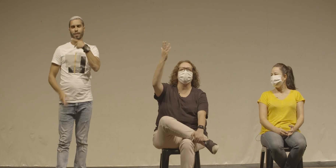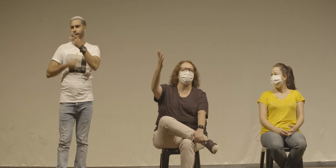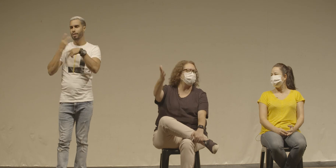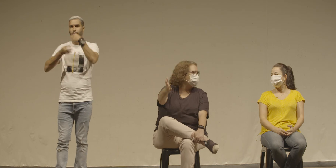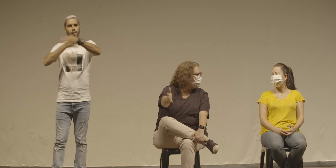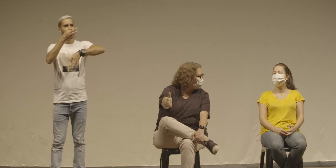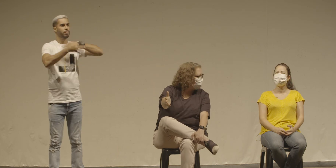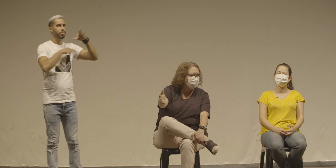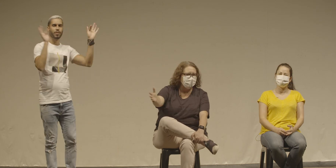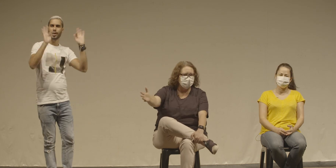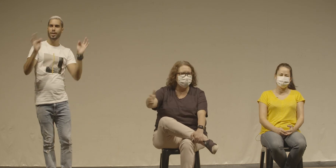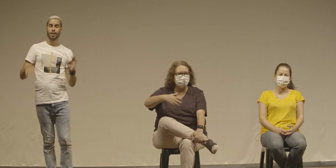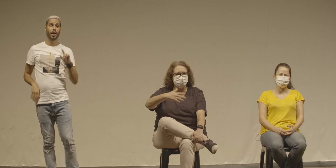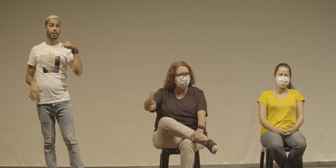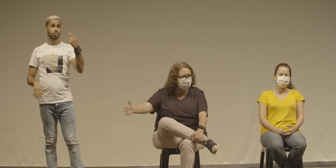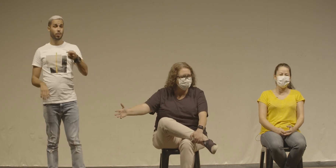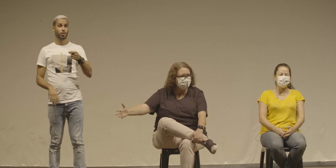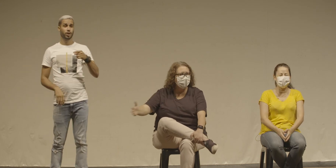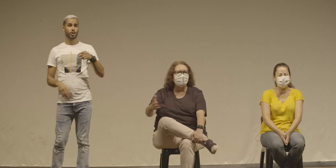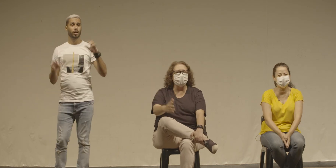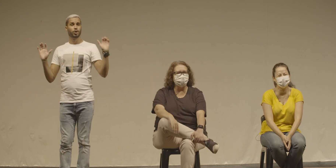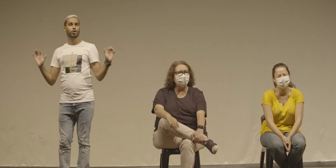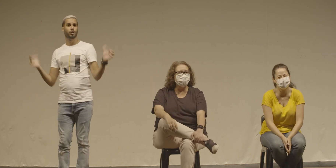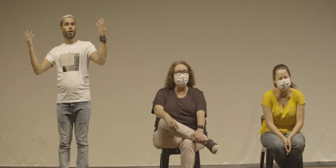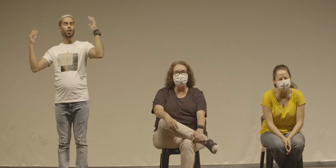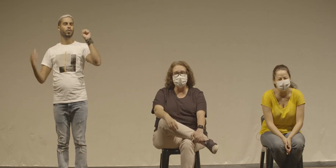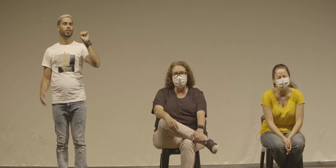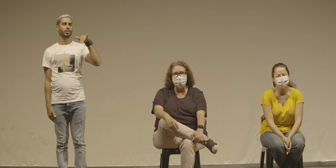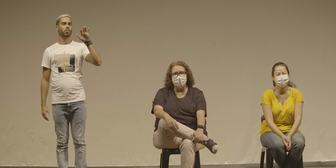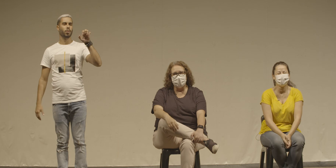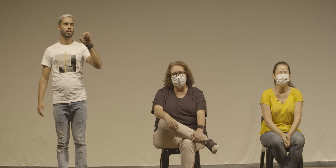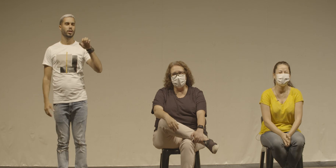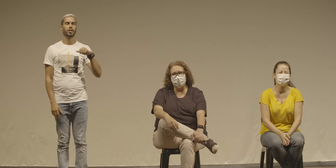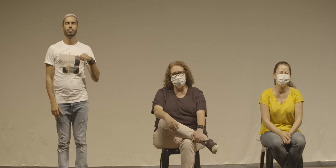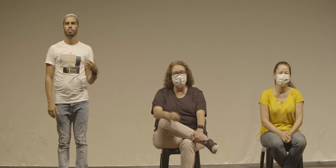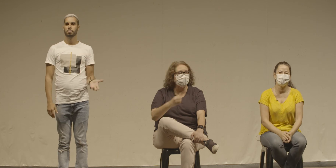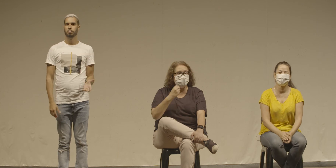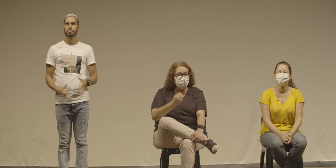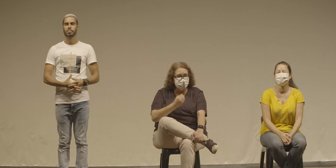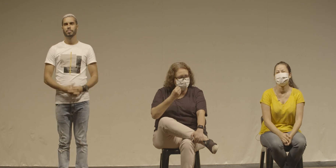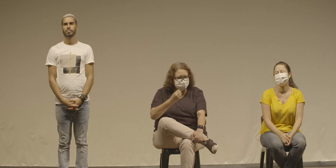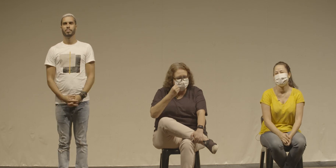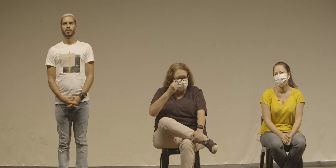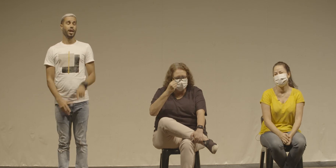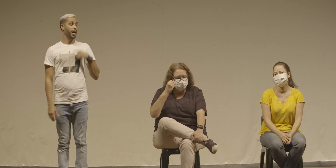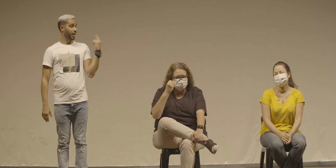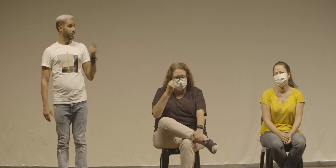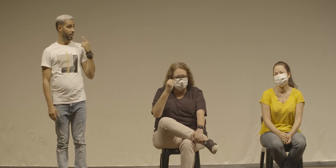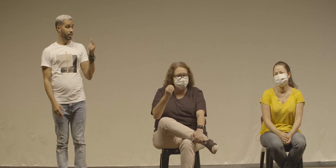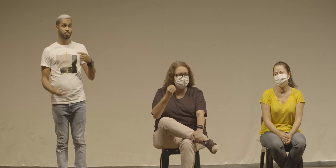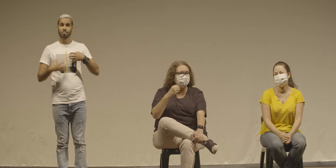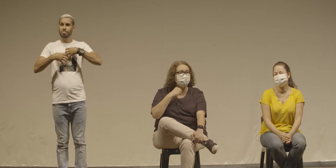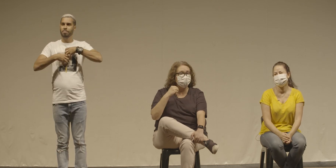que sai um show da Simone para todo mundo, entendeu? Então, assim, e a gente estava muito assim